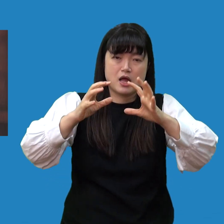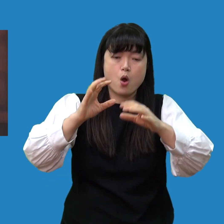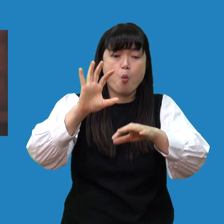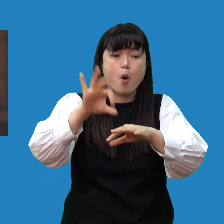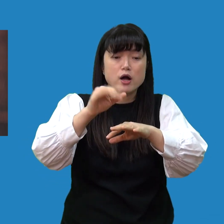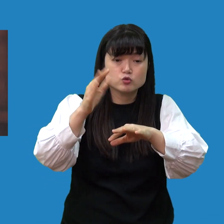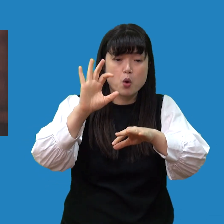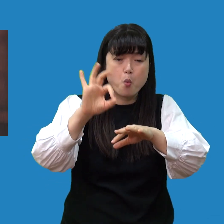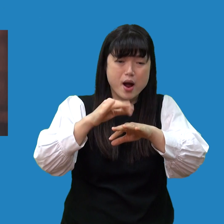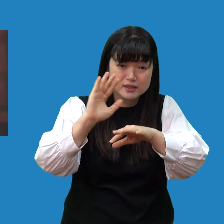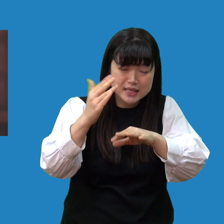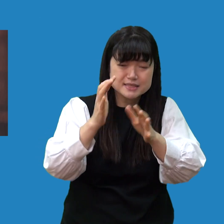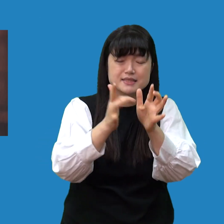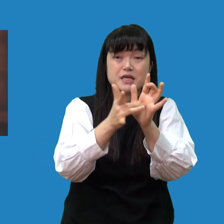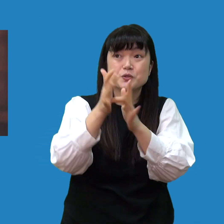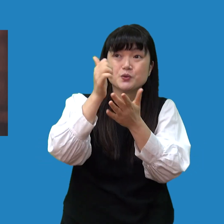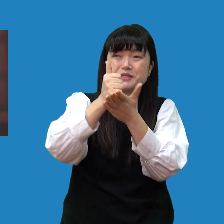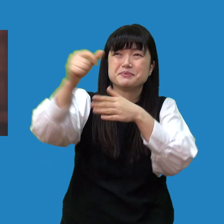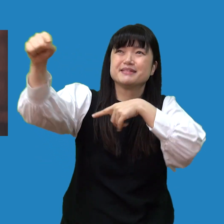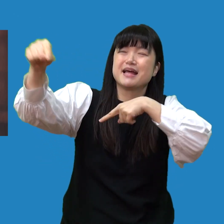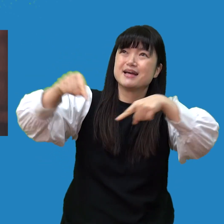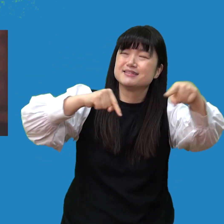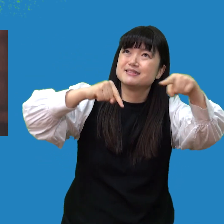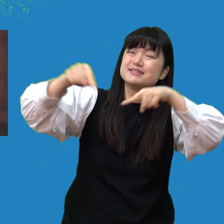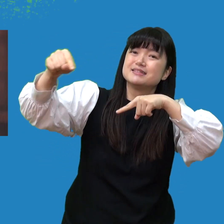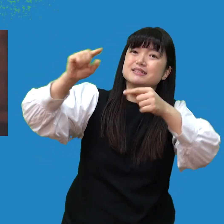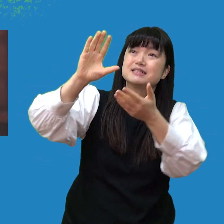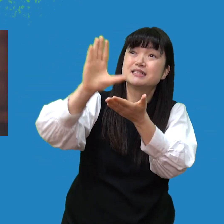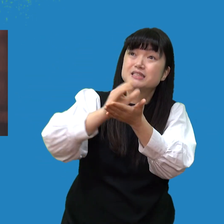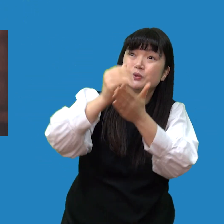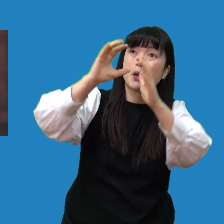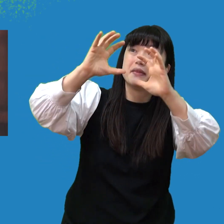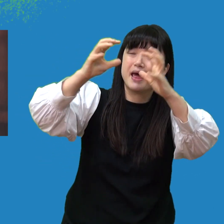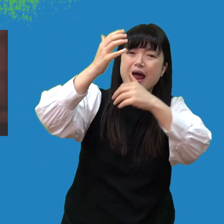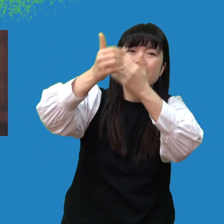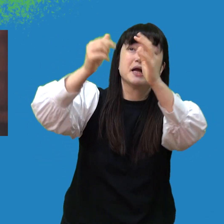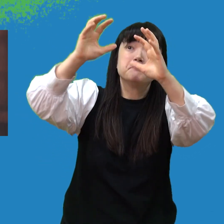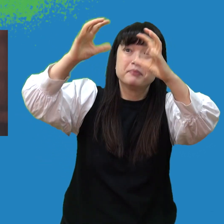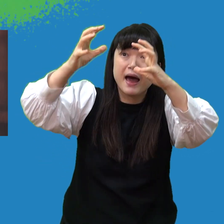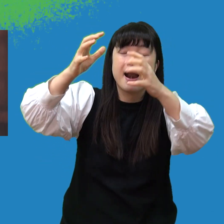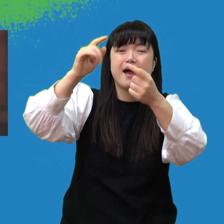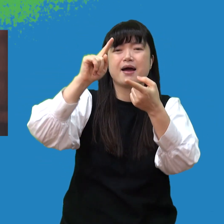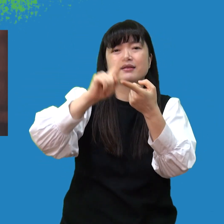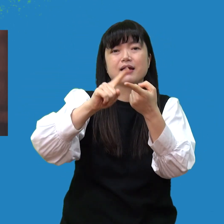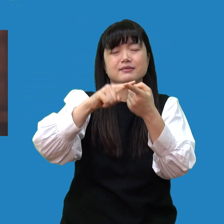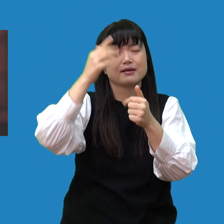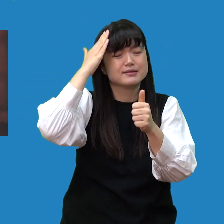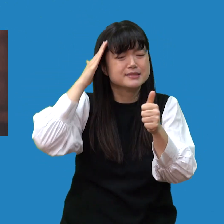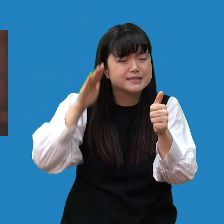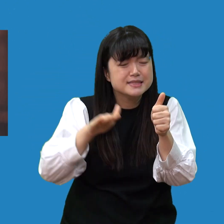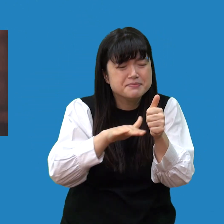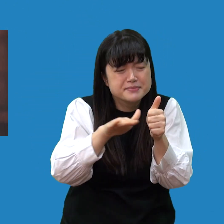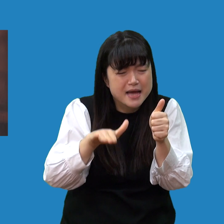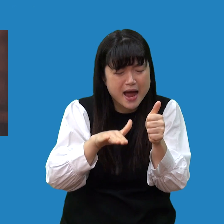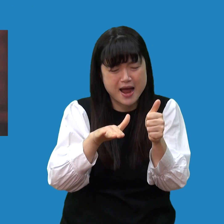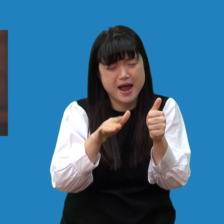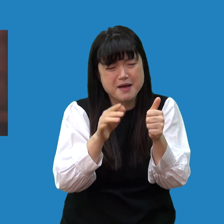중의 왕이신 그가 친히 다스리는 그리스도의 나라의 평화의 그림자라는 것을 아십니까?